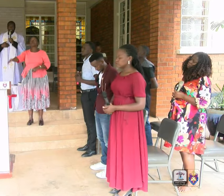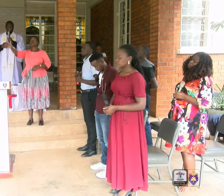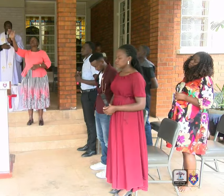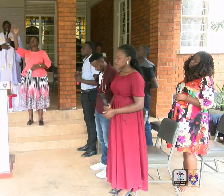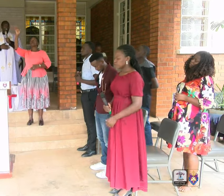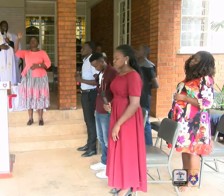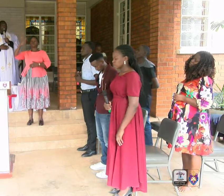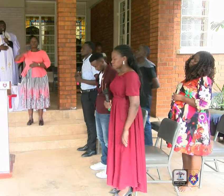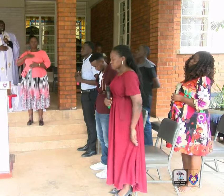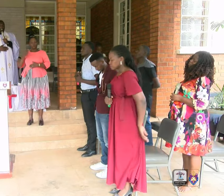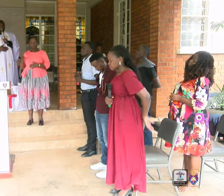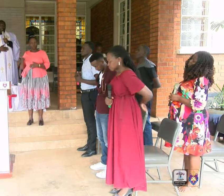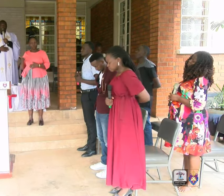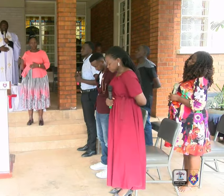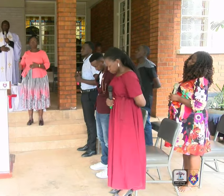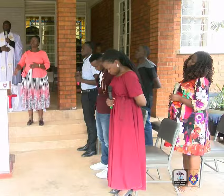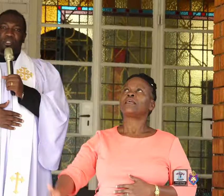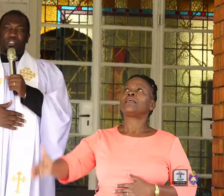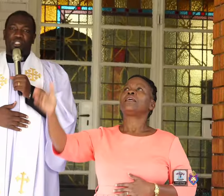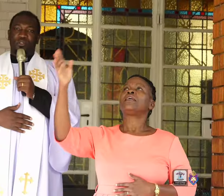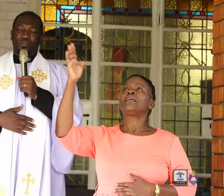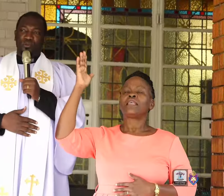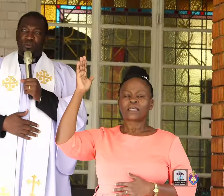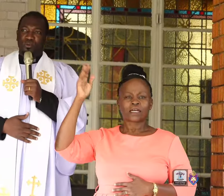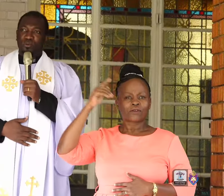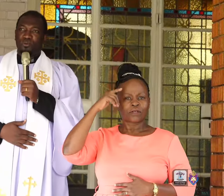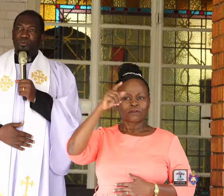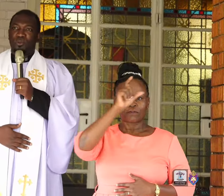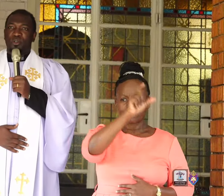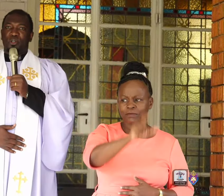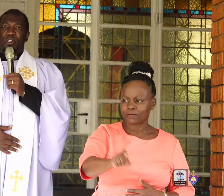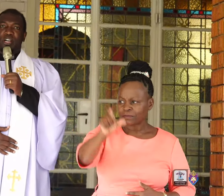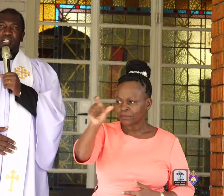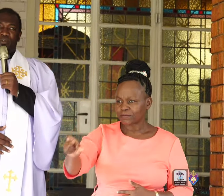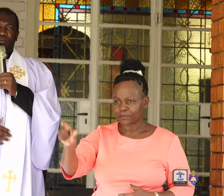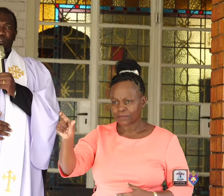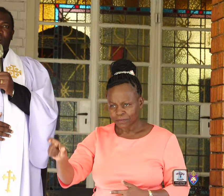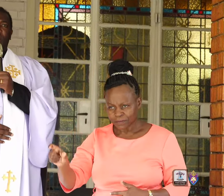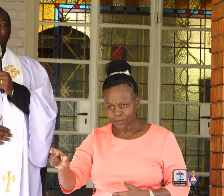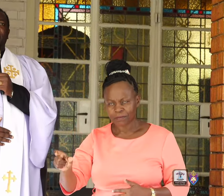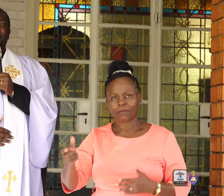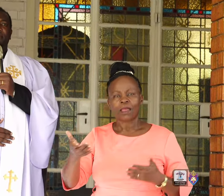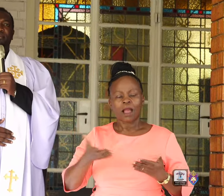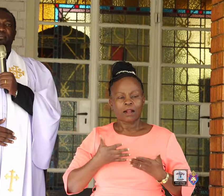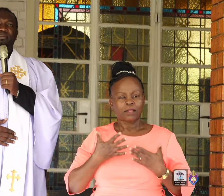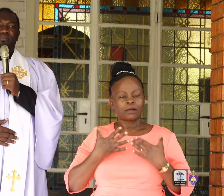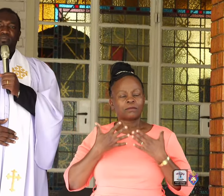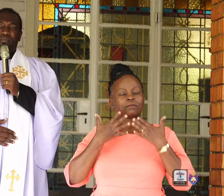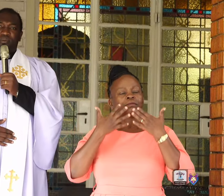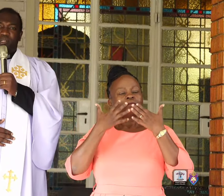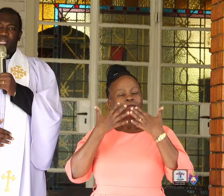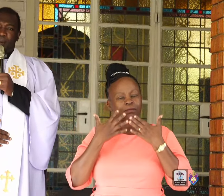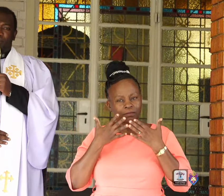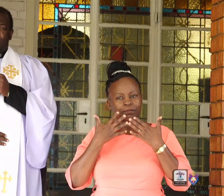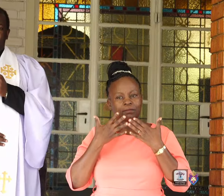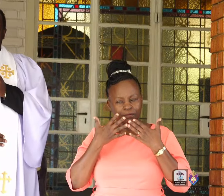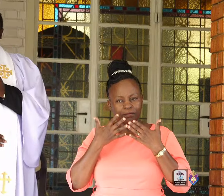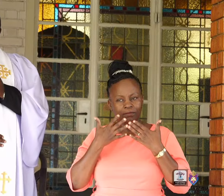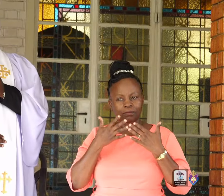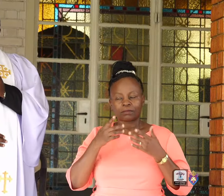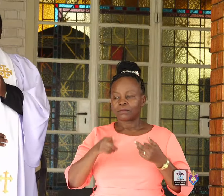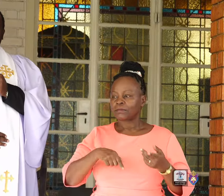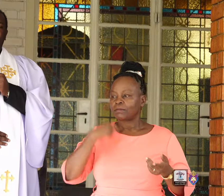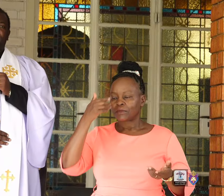waffe, ye Katonda wa buli sekinnoomu, alina omukka era